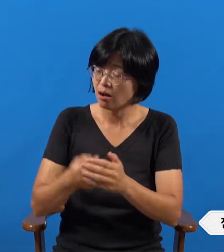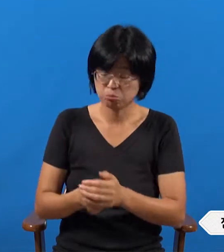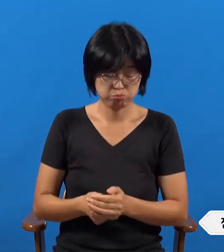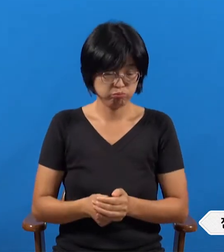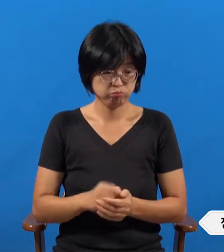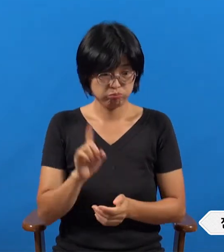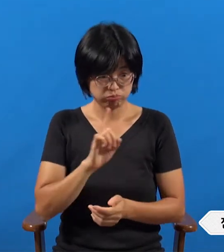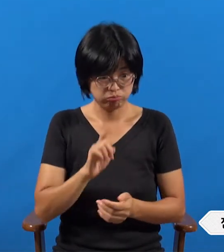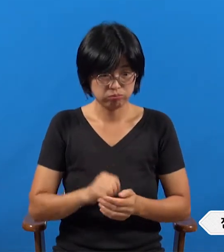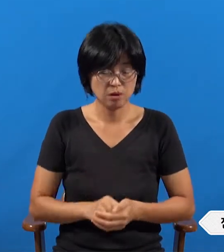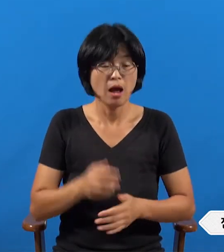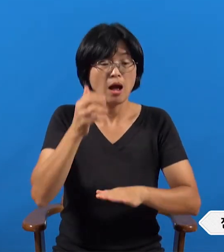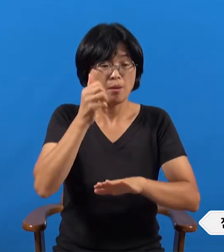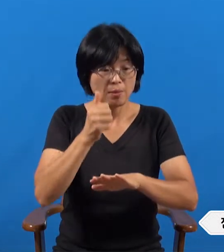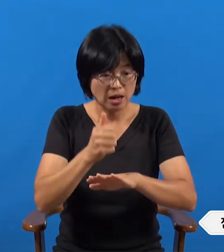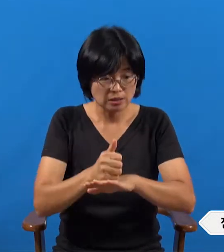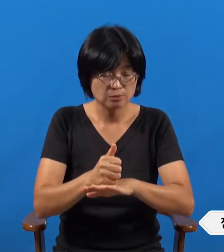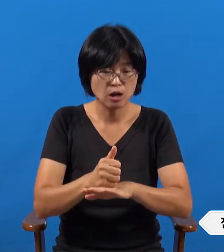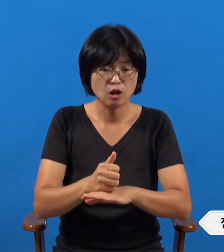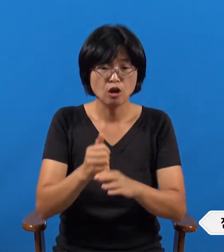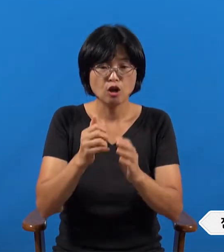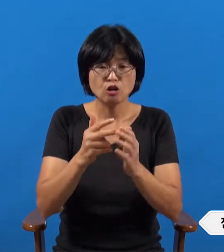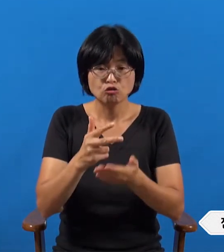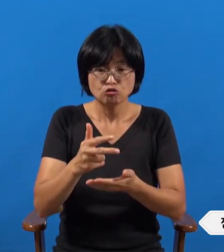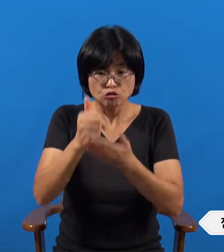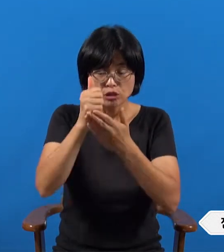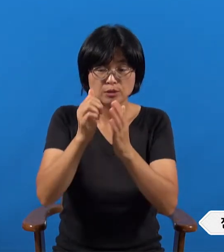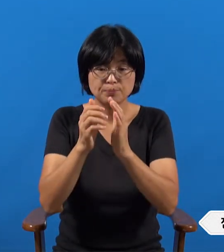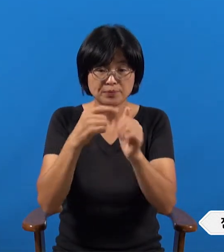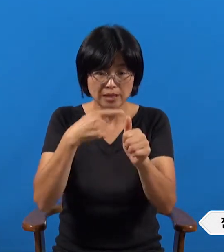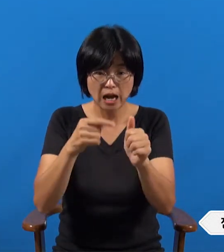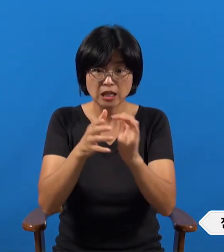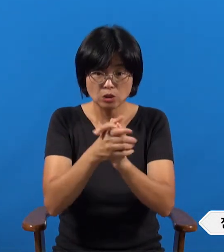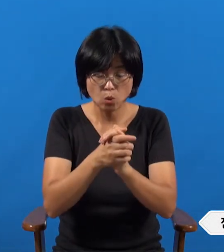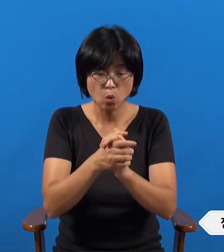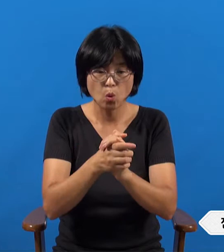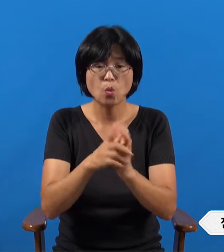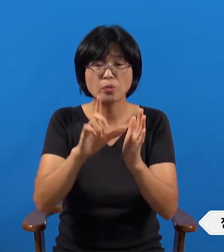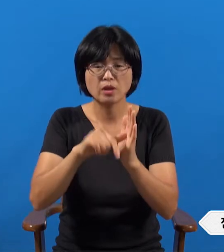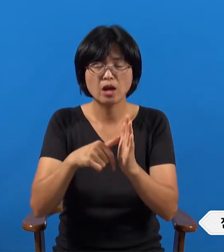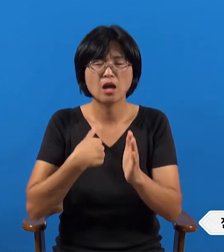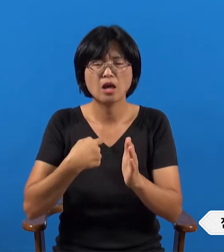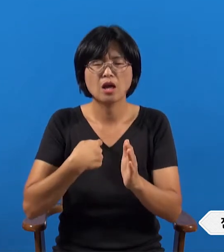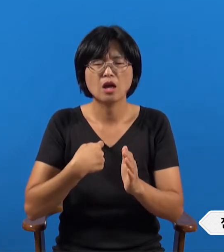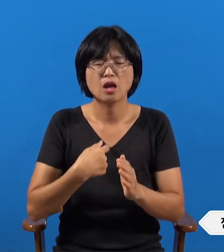말입니까? 새벽 기도를 끝나고 마지막 끝날 때 주기도문으로